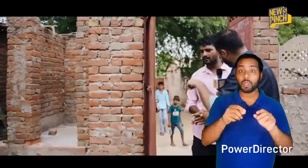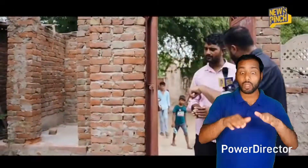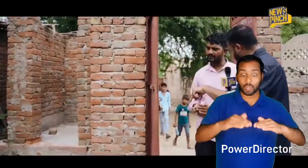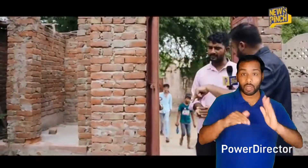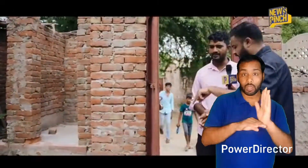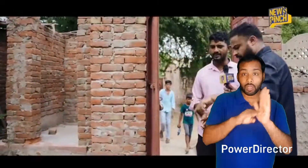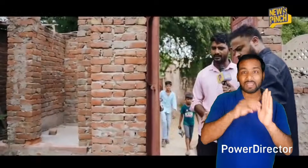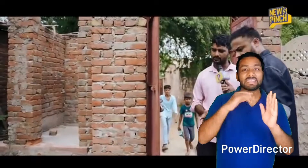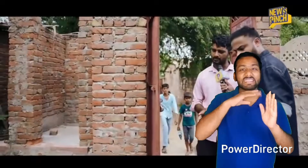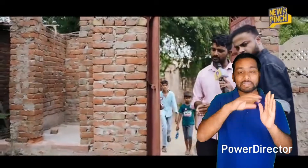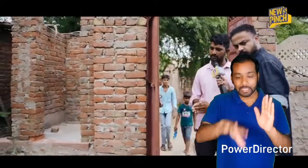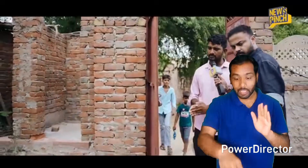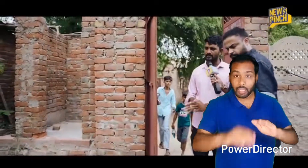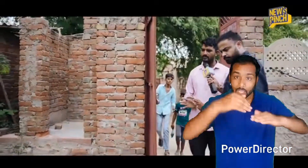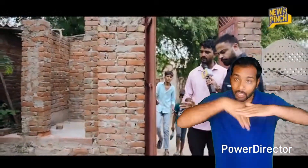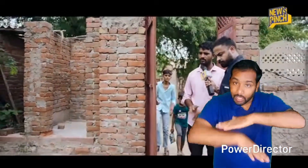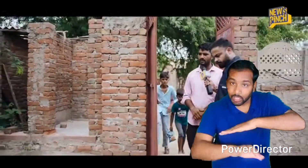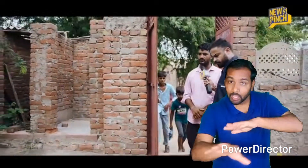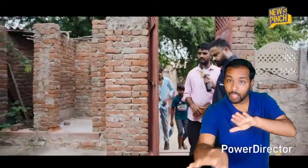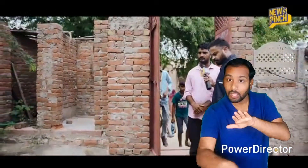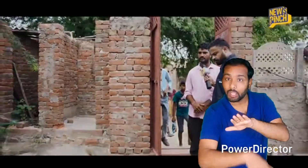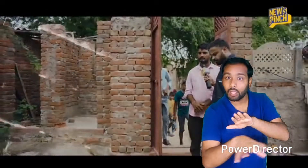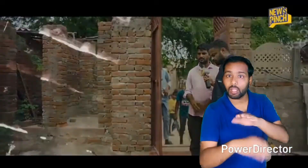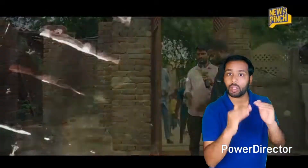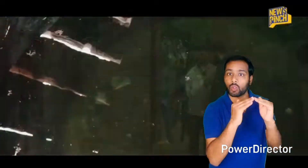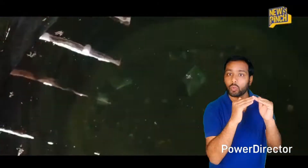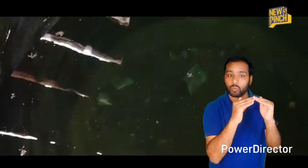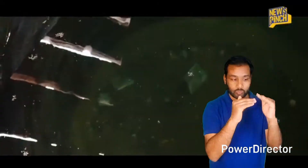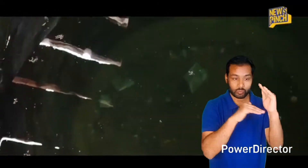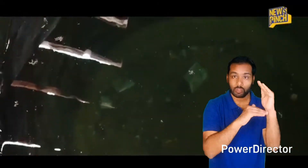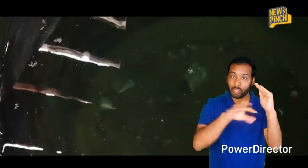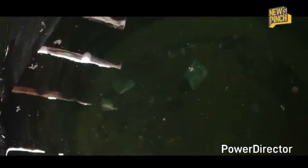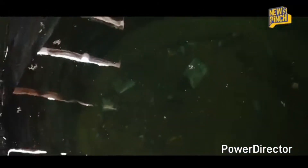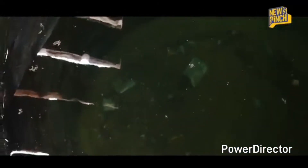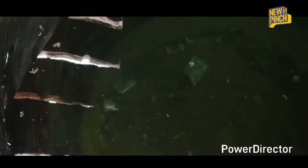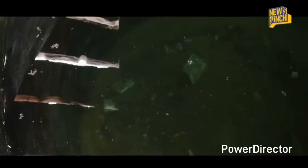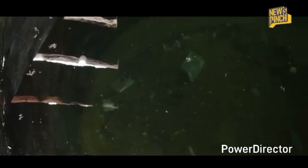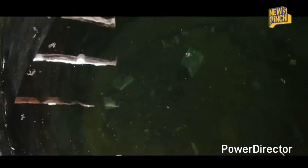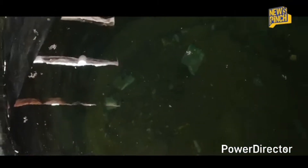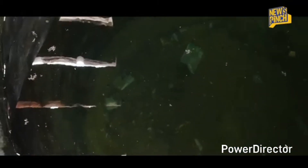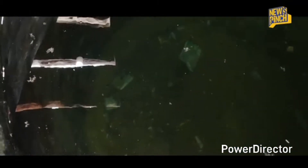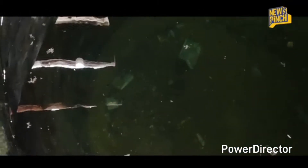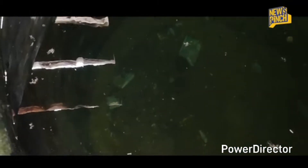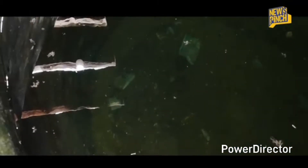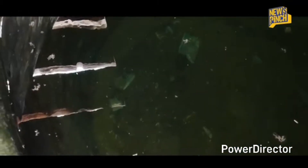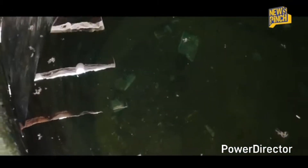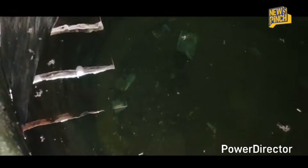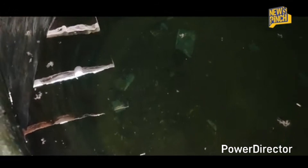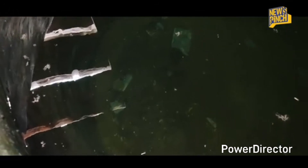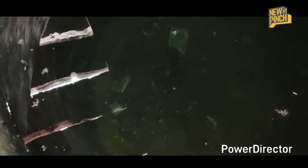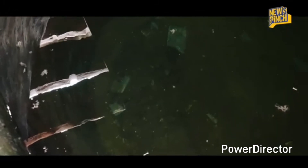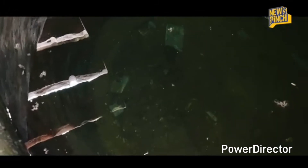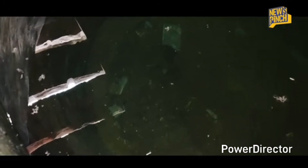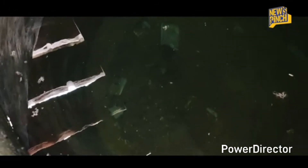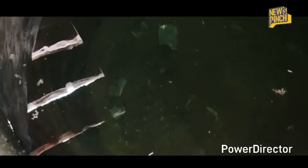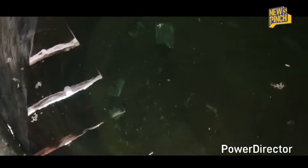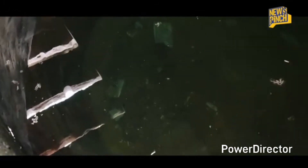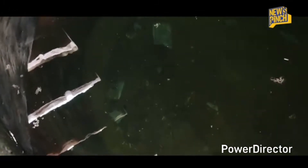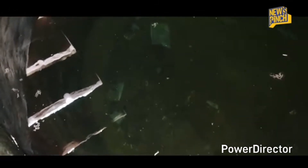वही वैसा ही टैंक जिसमें पानी टैंक है। इसमें भी दूषित पानी आना शुरू हो गया, जमीन के अंदर से आना शुरू हो गया दूषित पानी।